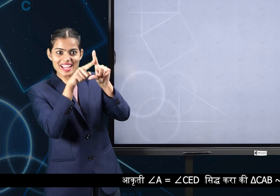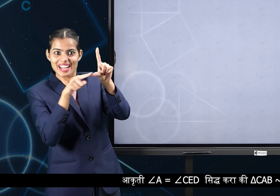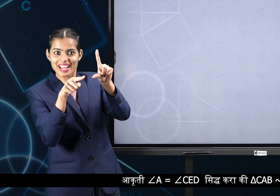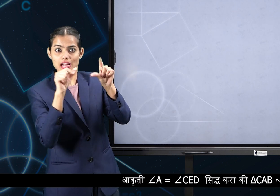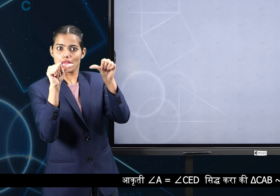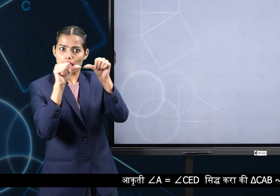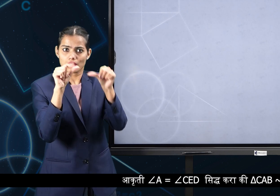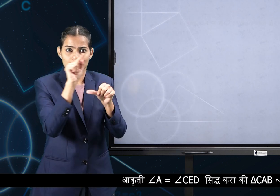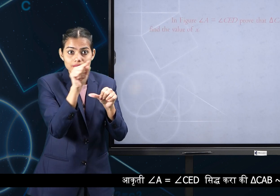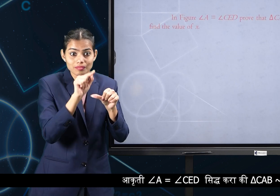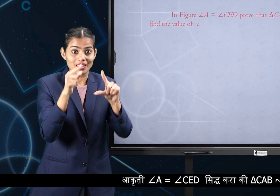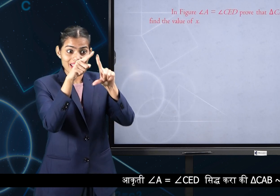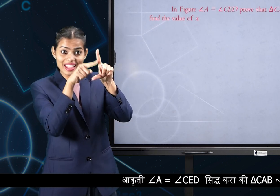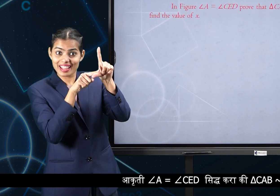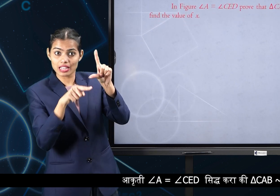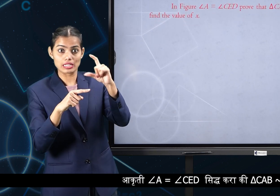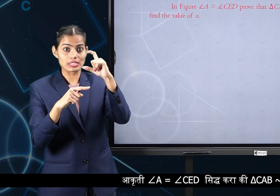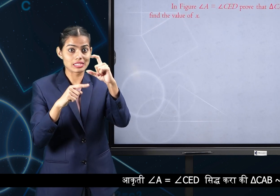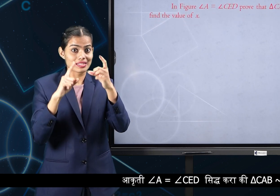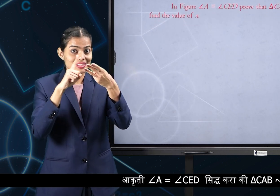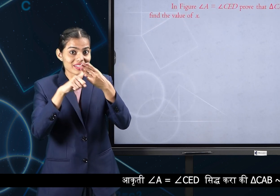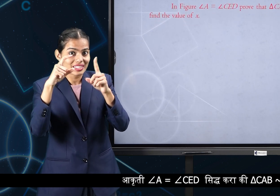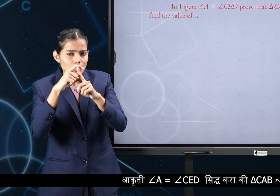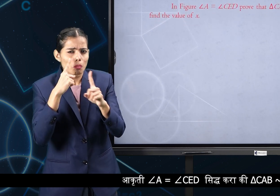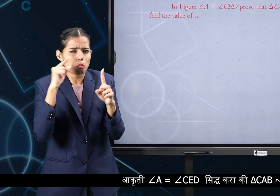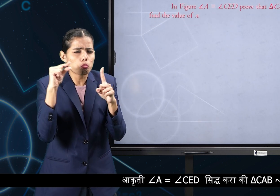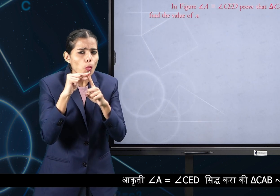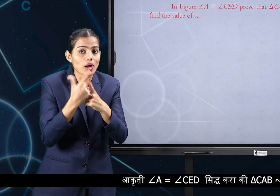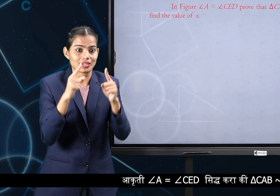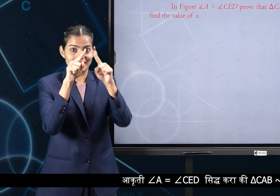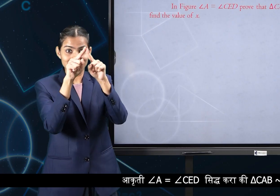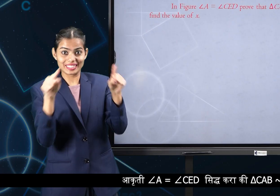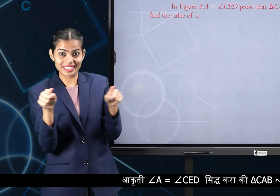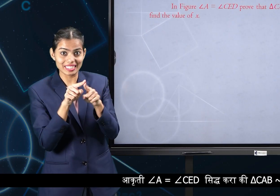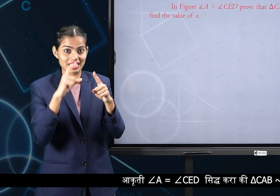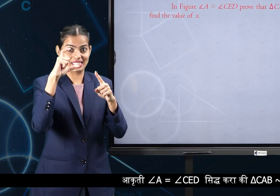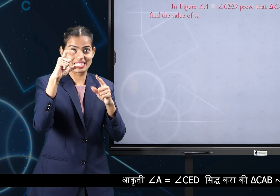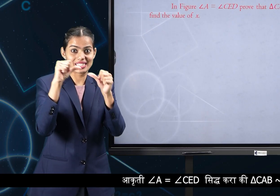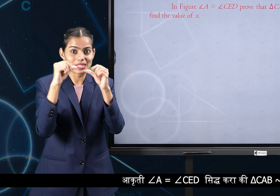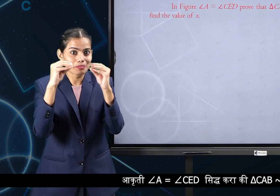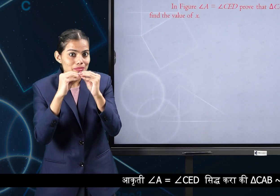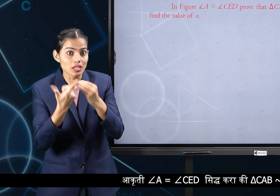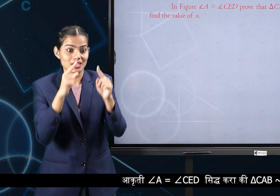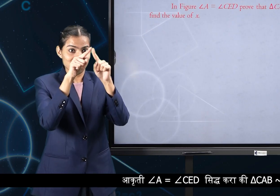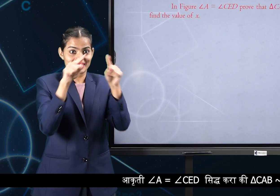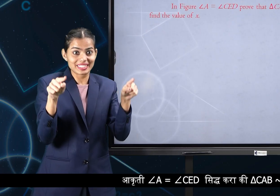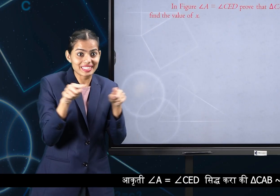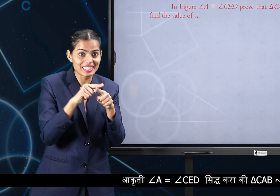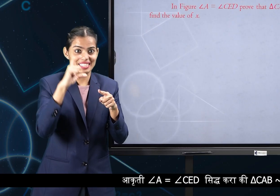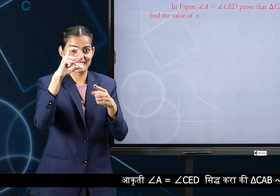आकृती अँगल A इक्वल टू अँगल CED सिद्ध करा की ट्रायंगल CAB कॉन्ग्रुएंट ट्रायंगल CED.